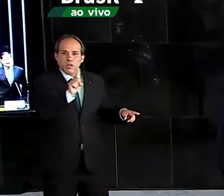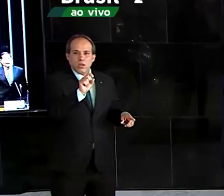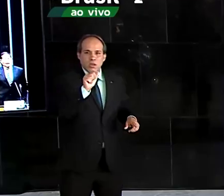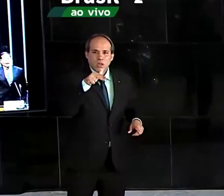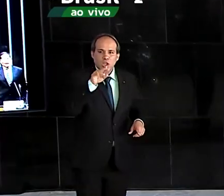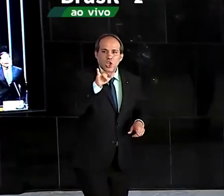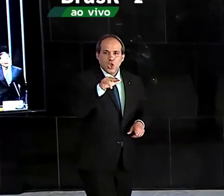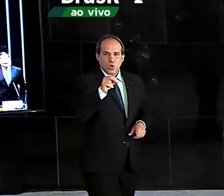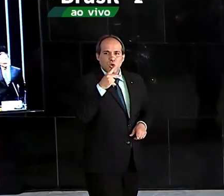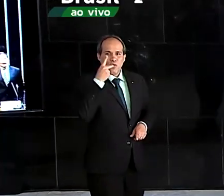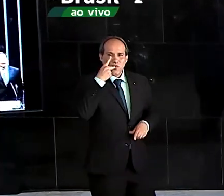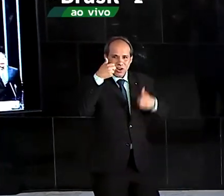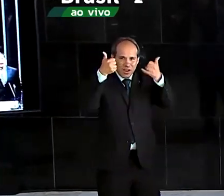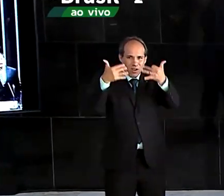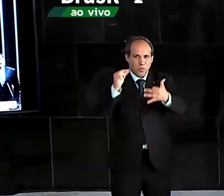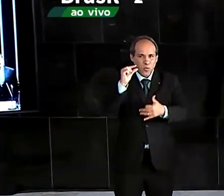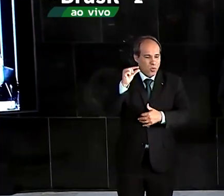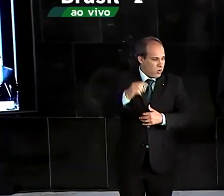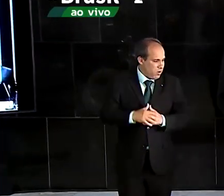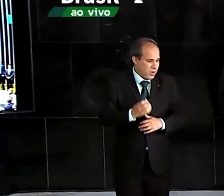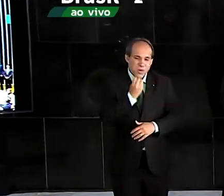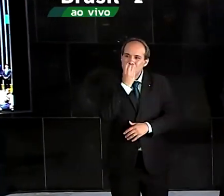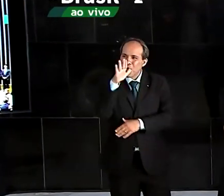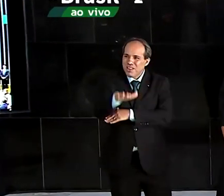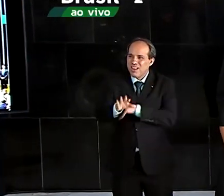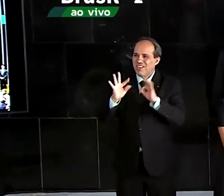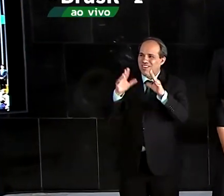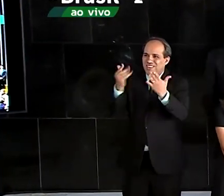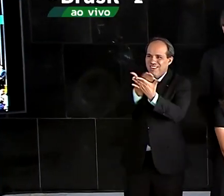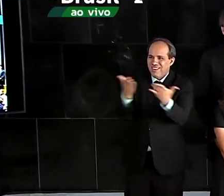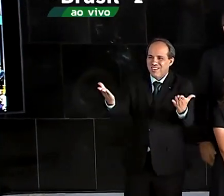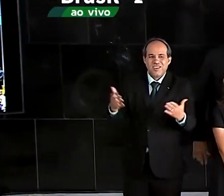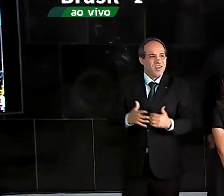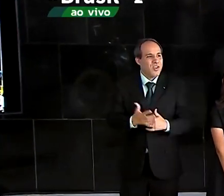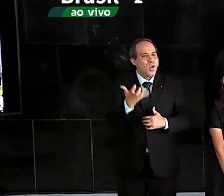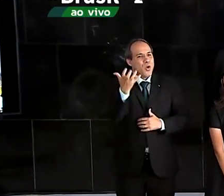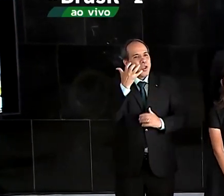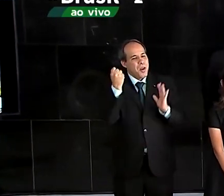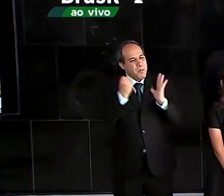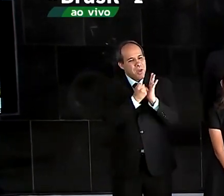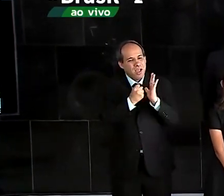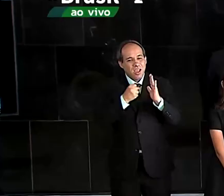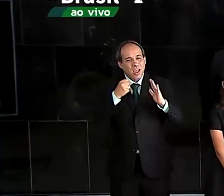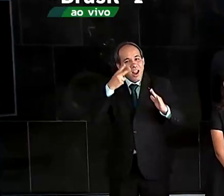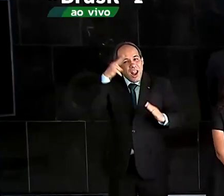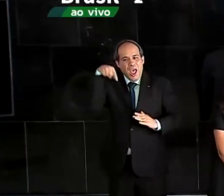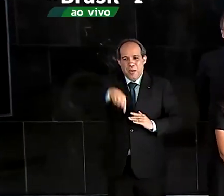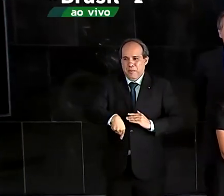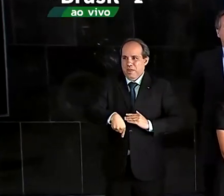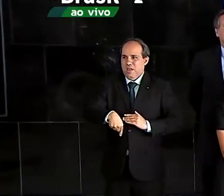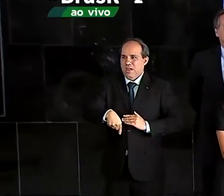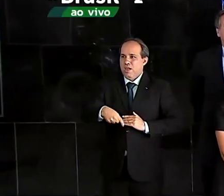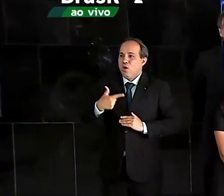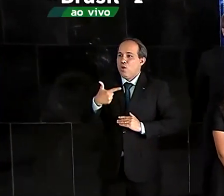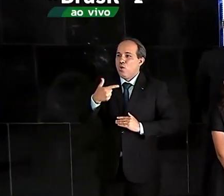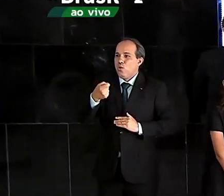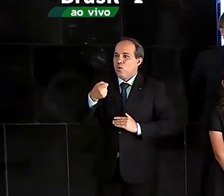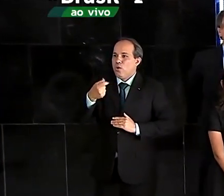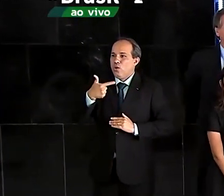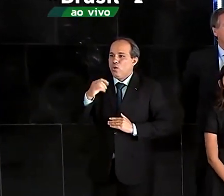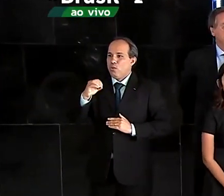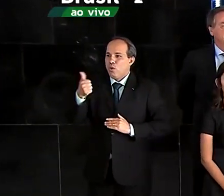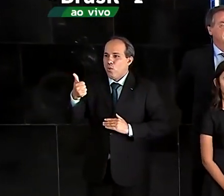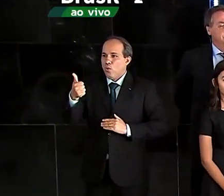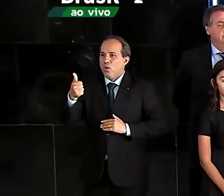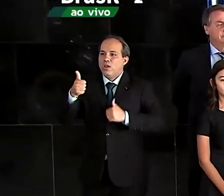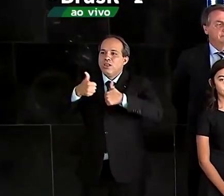Santini vai falar. Boa tarde a todos. Eu quero aqui deixar registrado que em 2001, ali